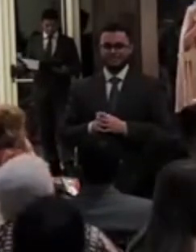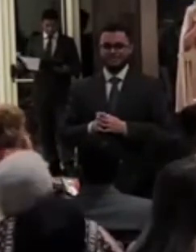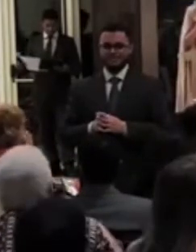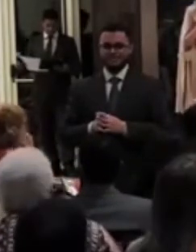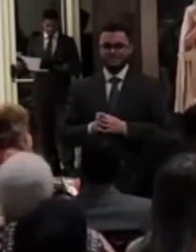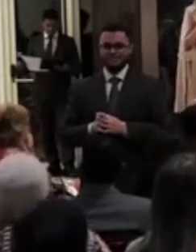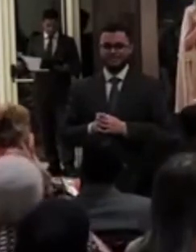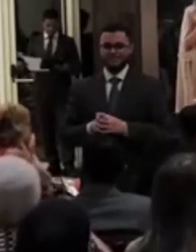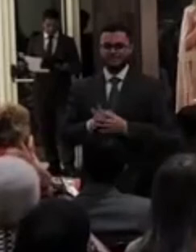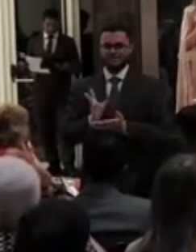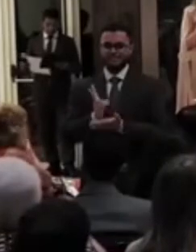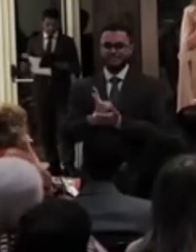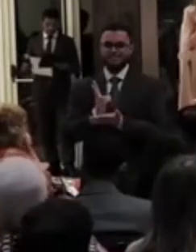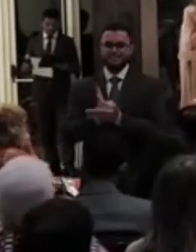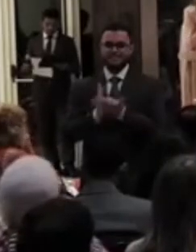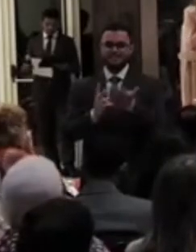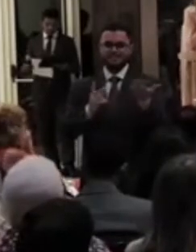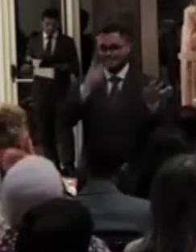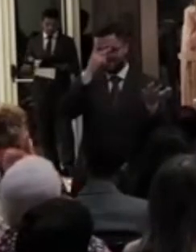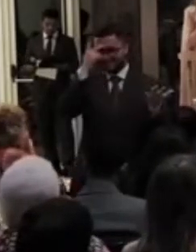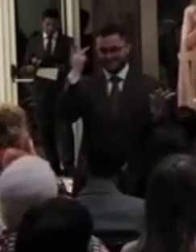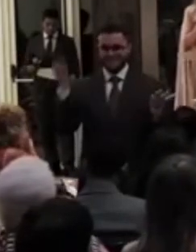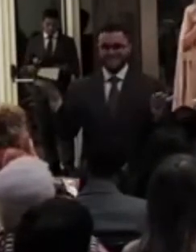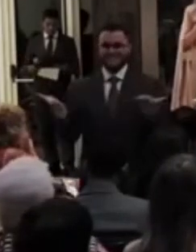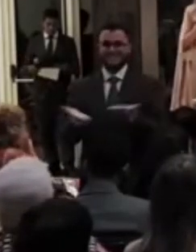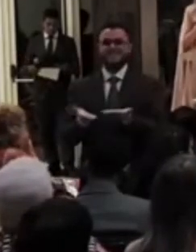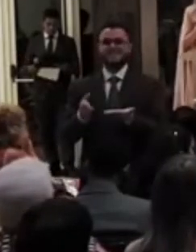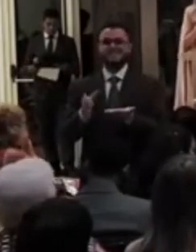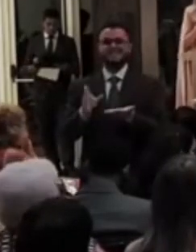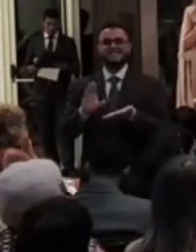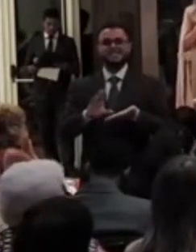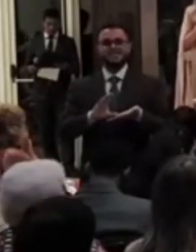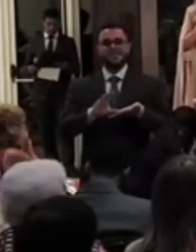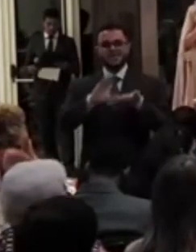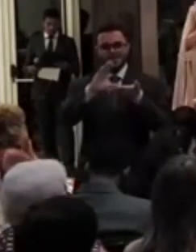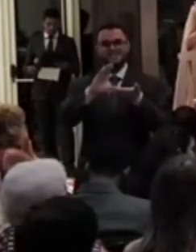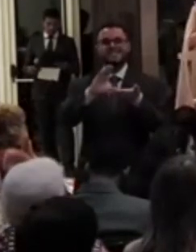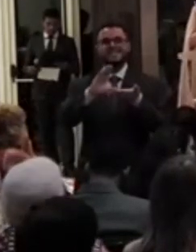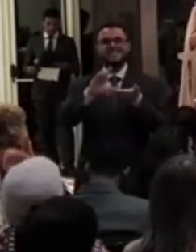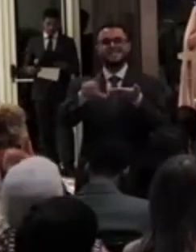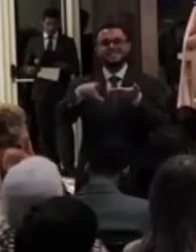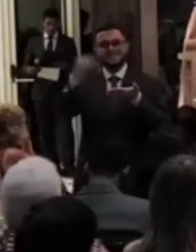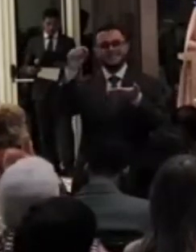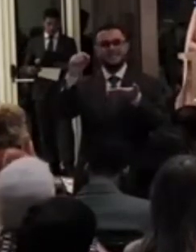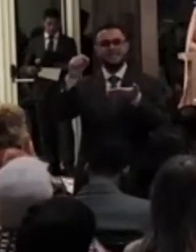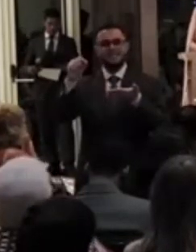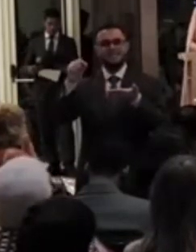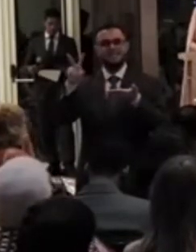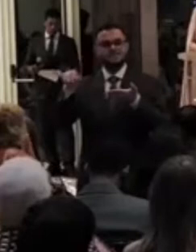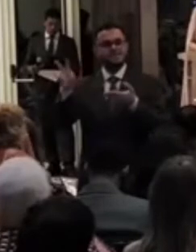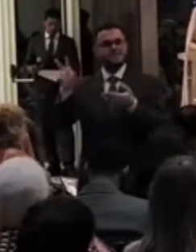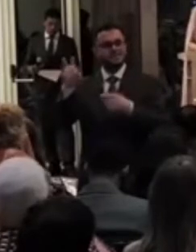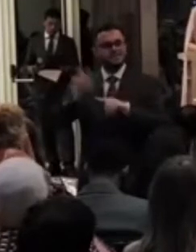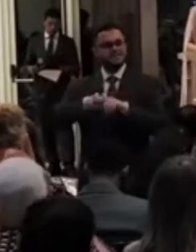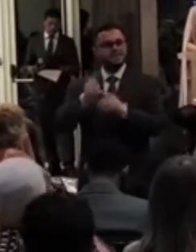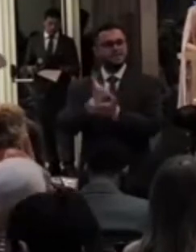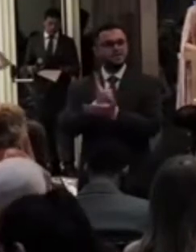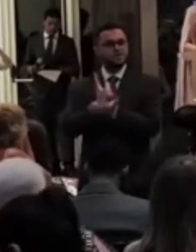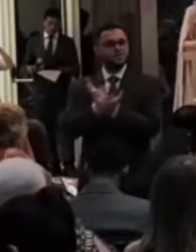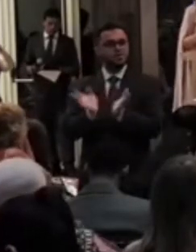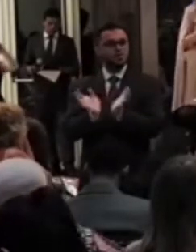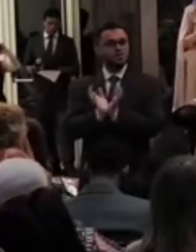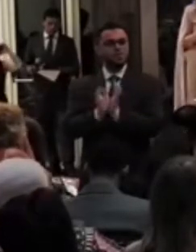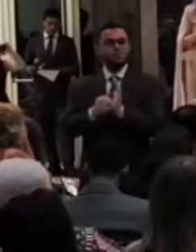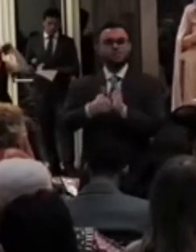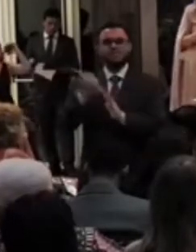Essas mesmas pessoas, agora conselheiras e conselheiros eleitos, para compor o 18º plenário do Conselho